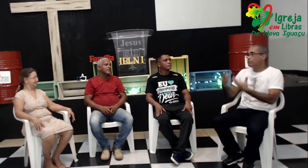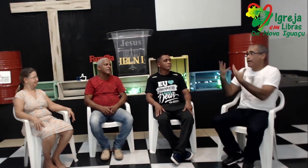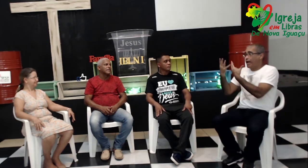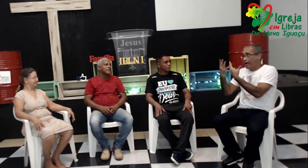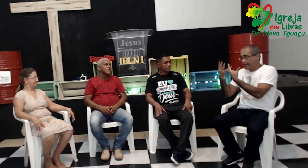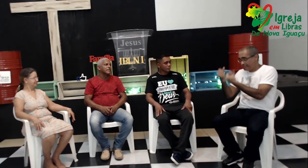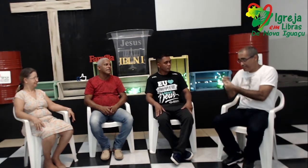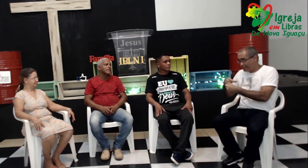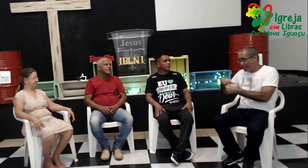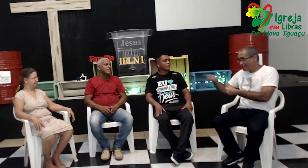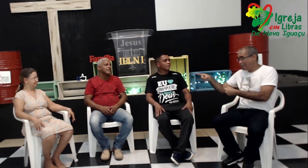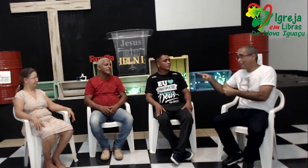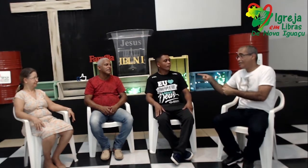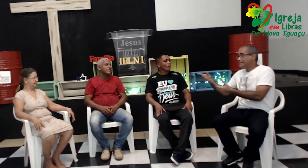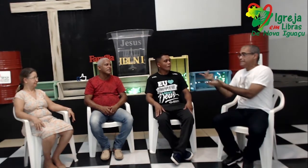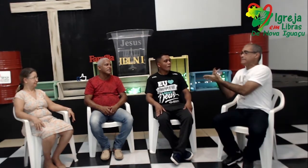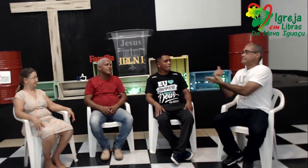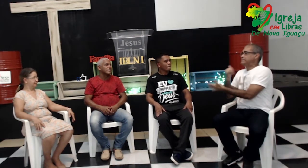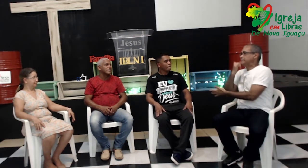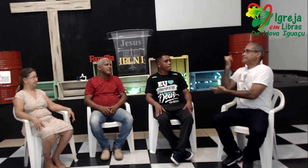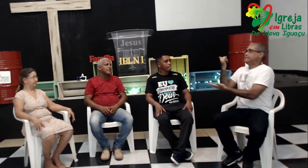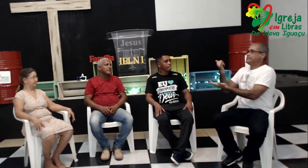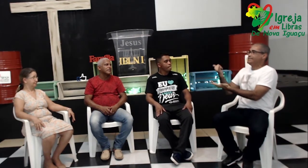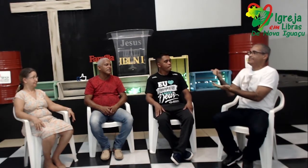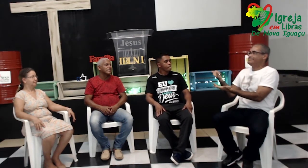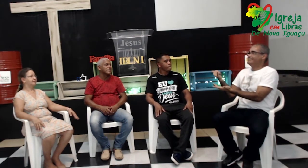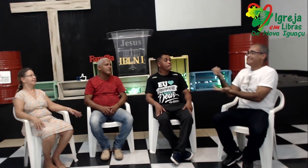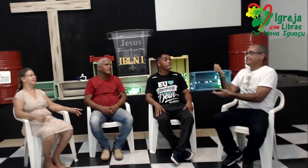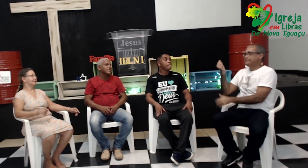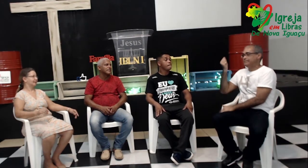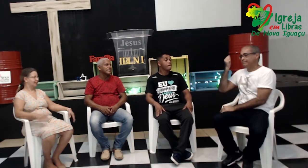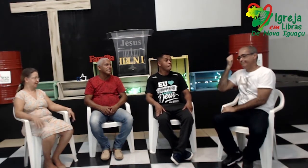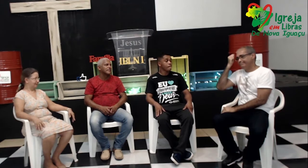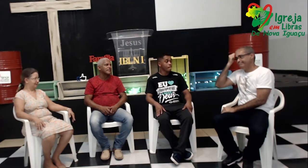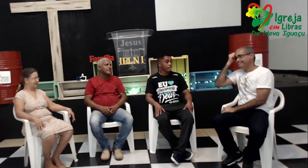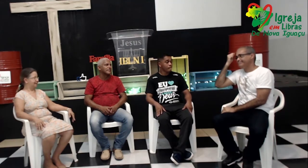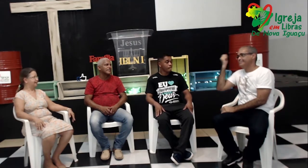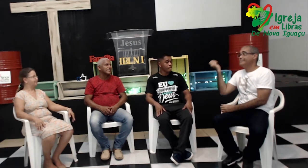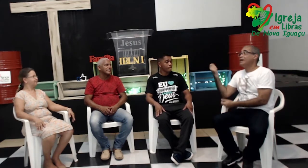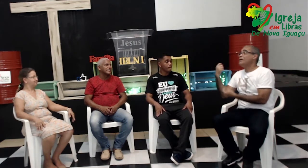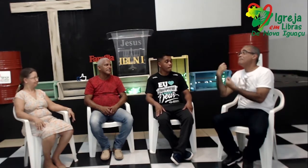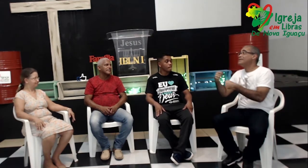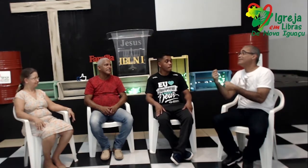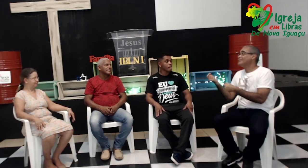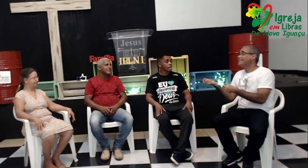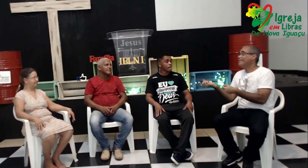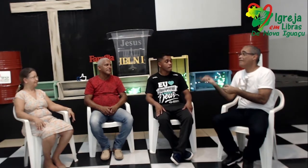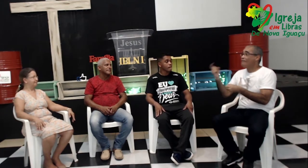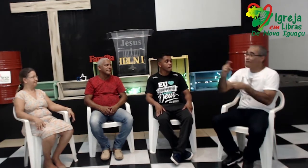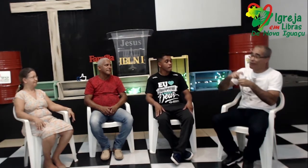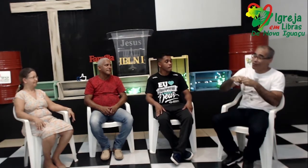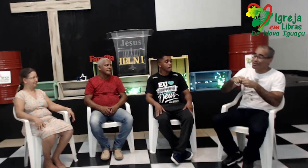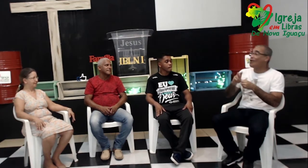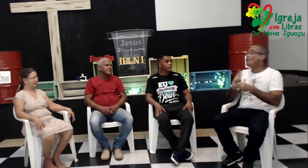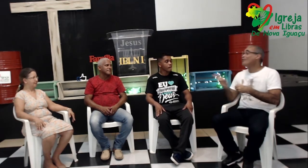isso. Quando a gente aceita aí, às vezes a gente se arrepende, porque viu que estava errado, aí tem